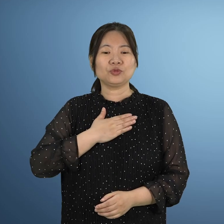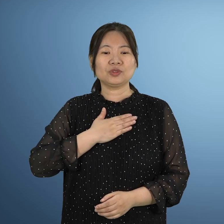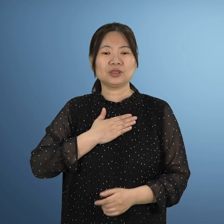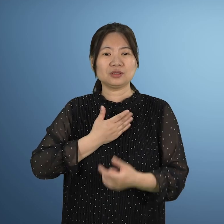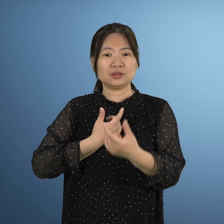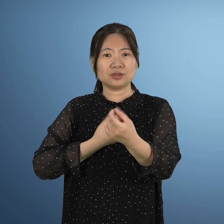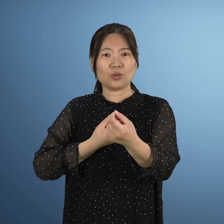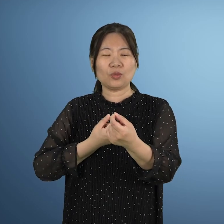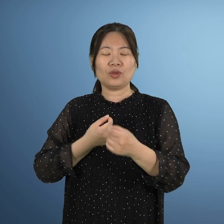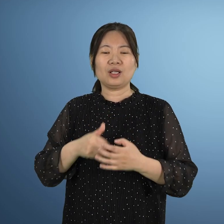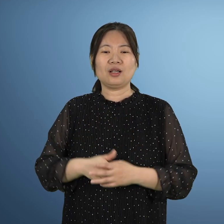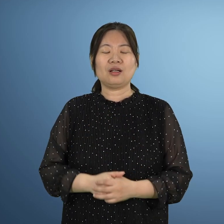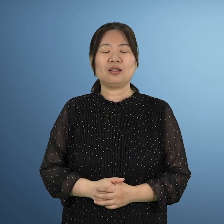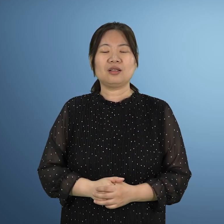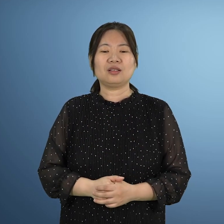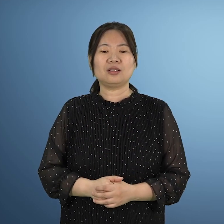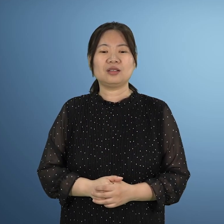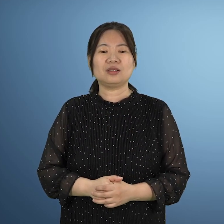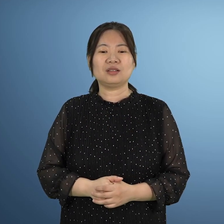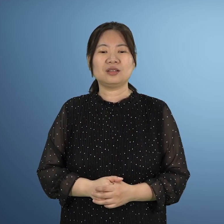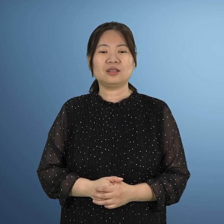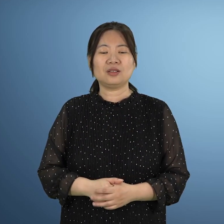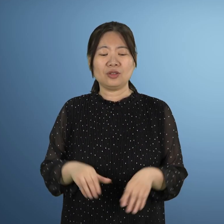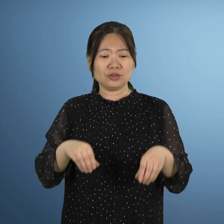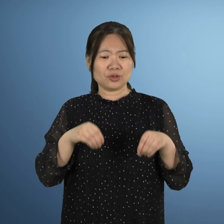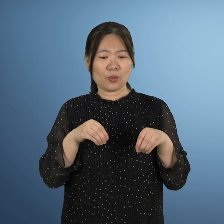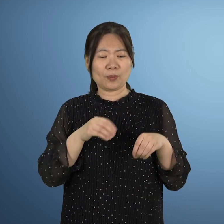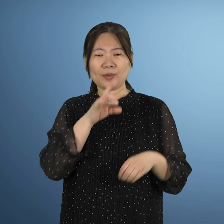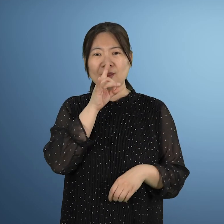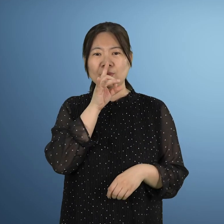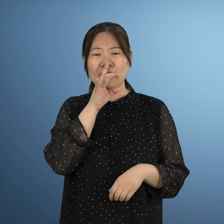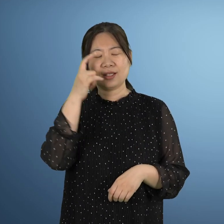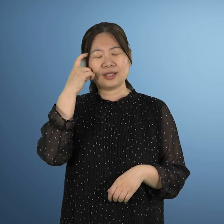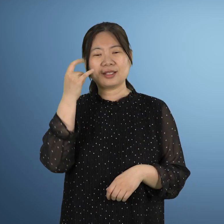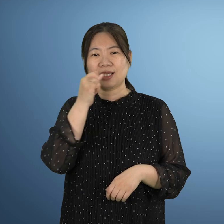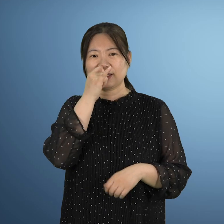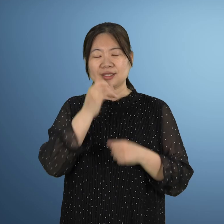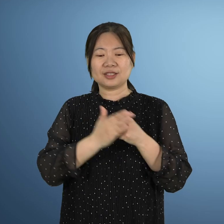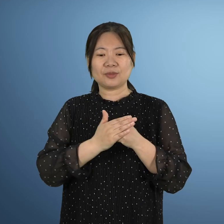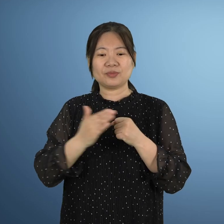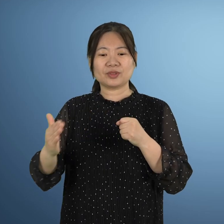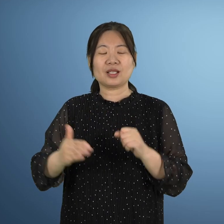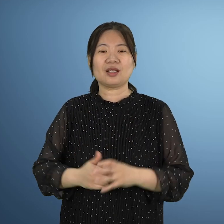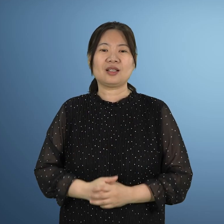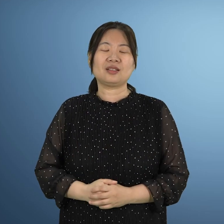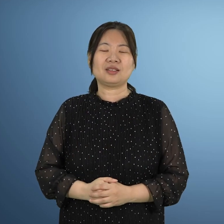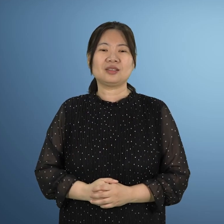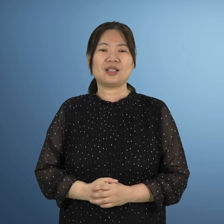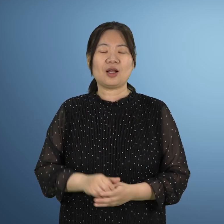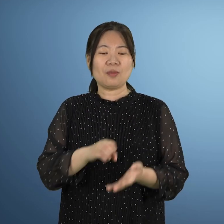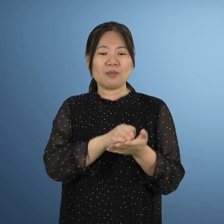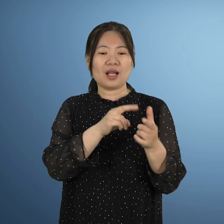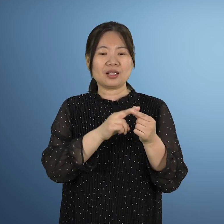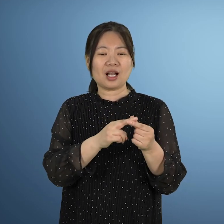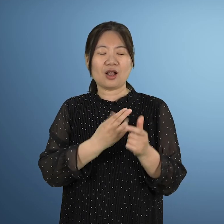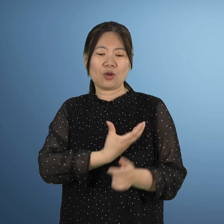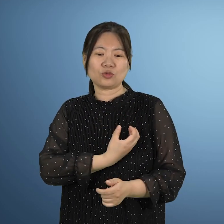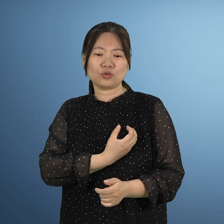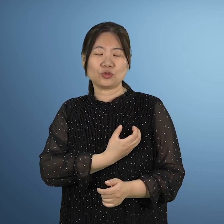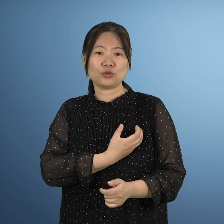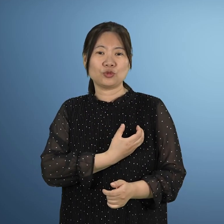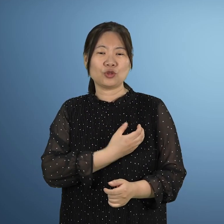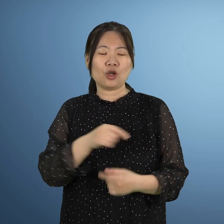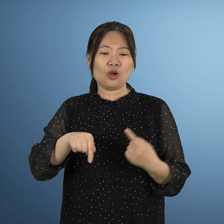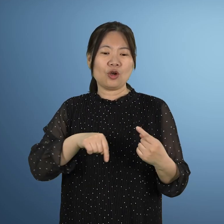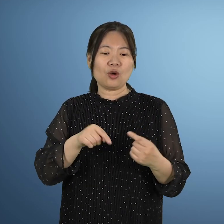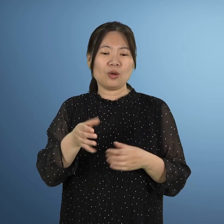우리마저도 그 상황 속에서 스톱을 하면 안 되겠다 싶어가지고 빵과 우유, 식당은